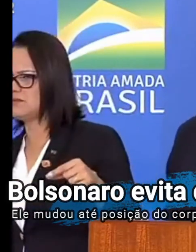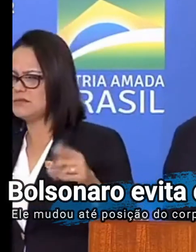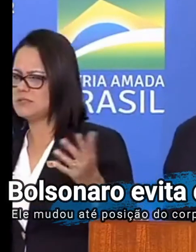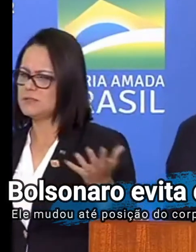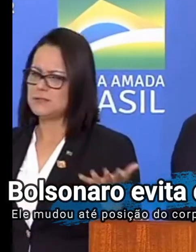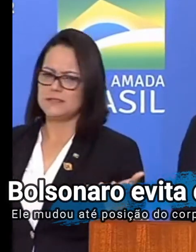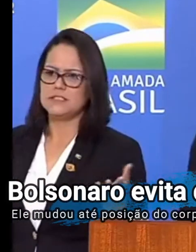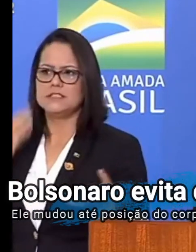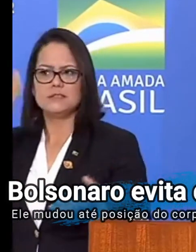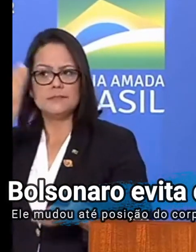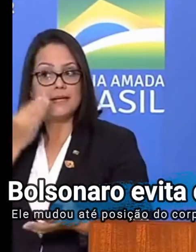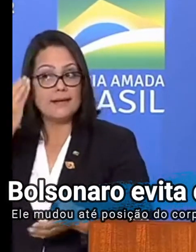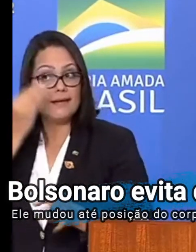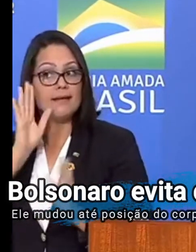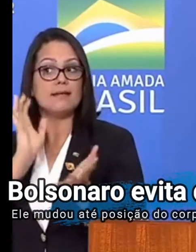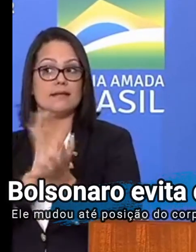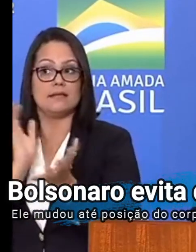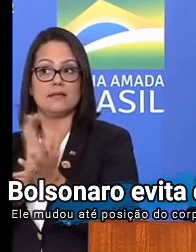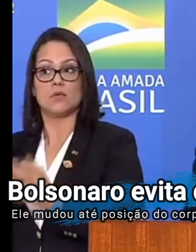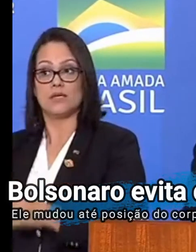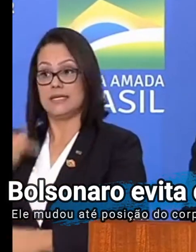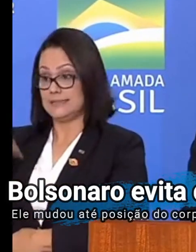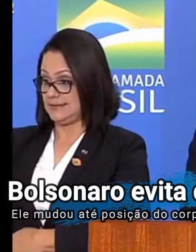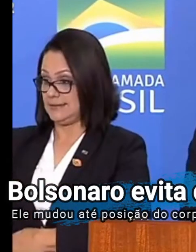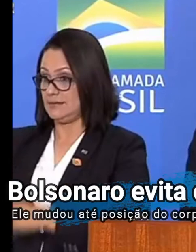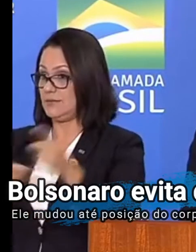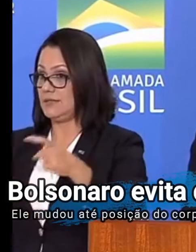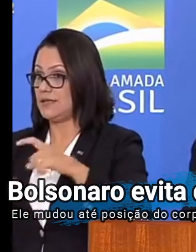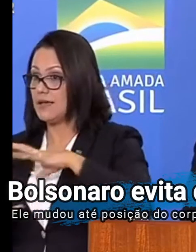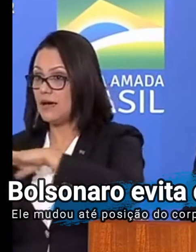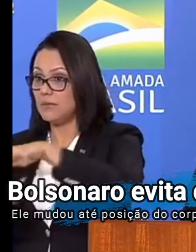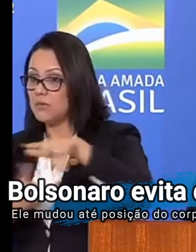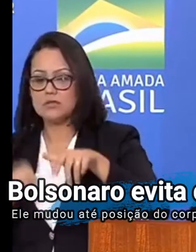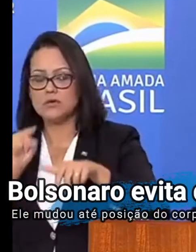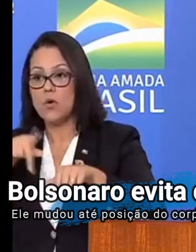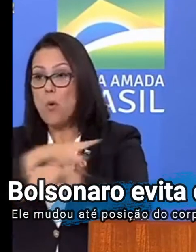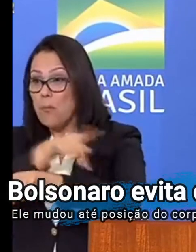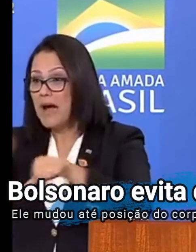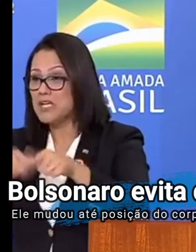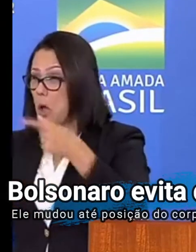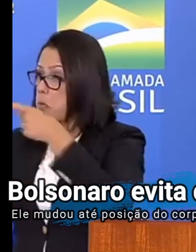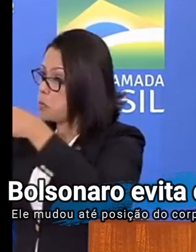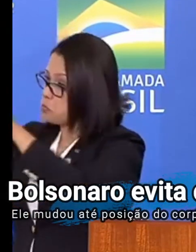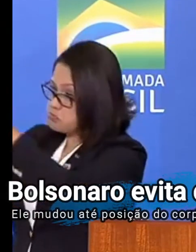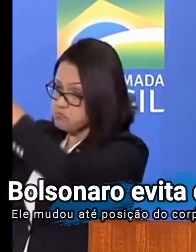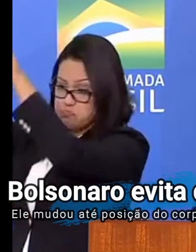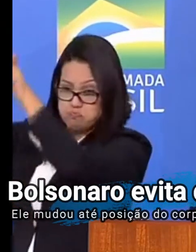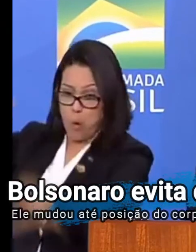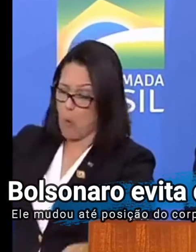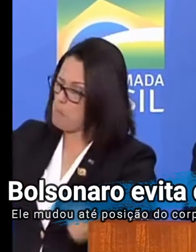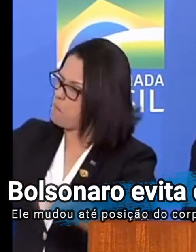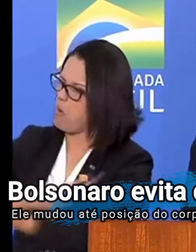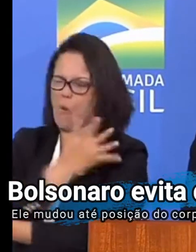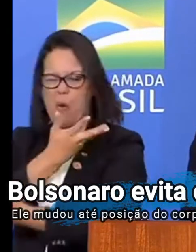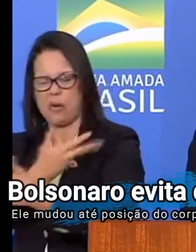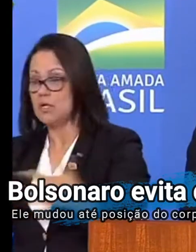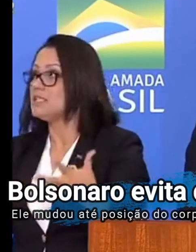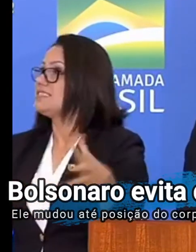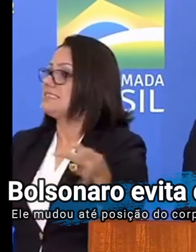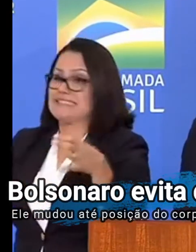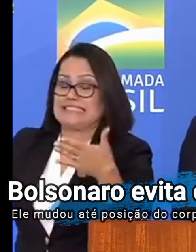dos seus antepassados após a segunda guerra mundial o país destruído olha o que eles são hoje